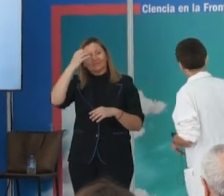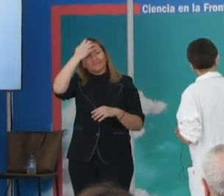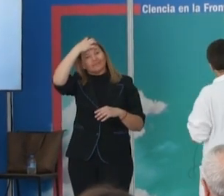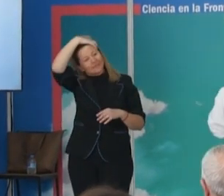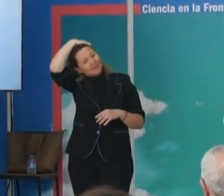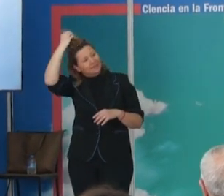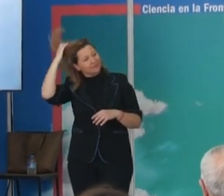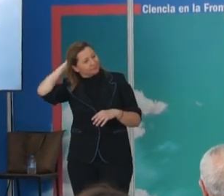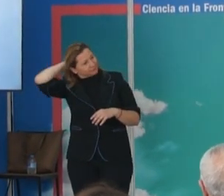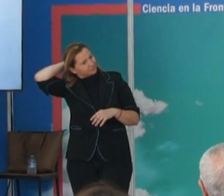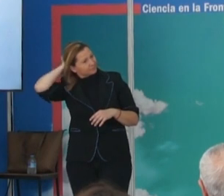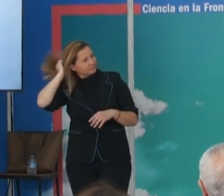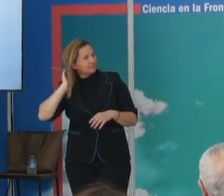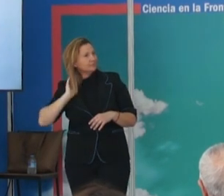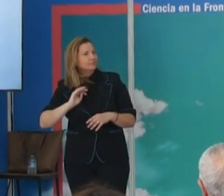La charla.